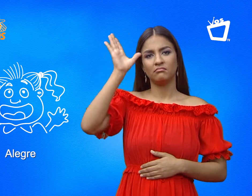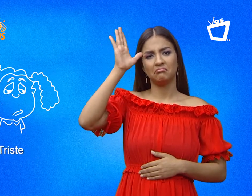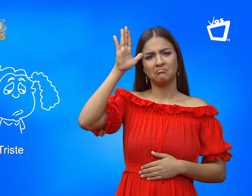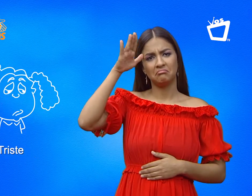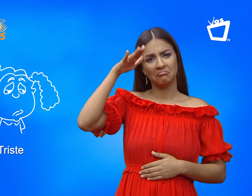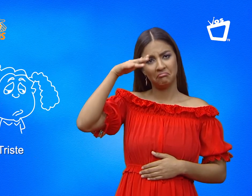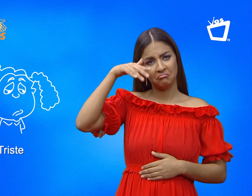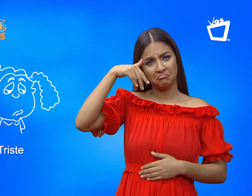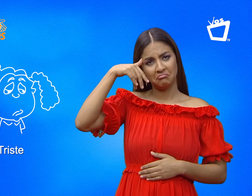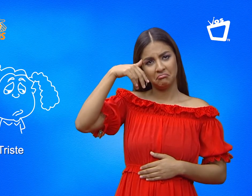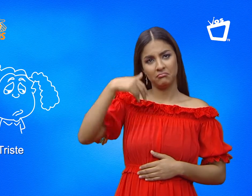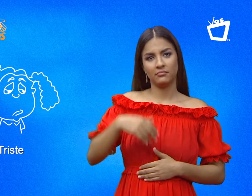diste